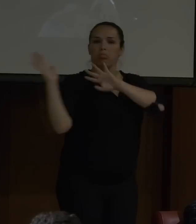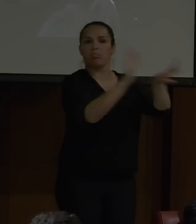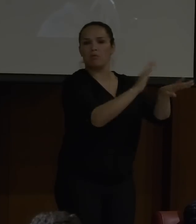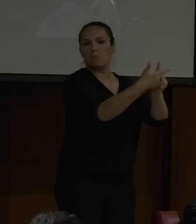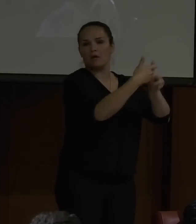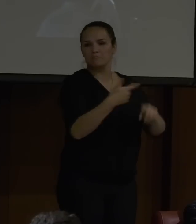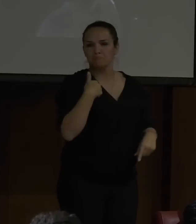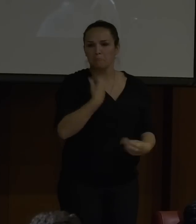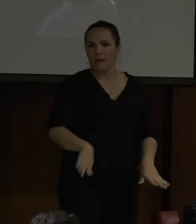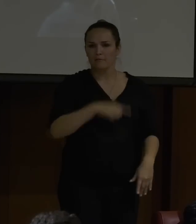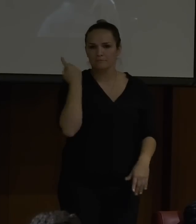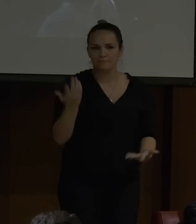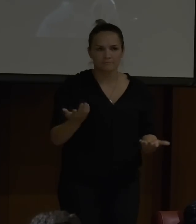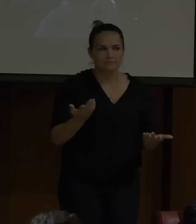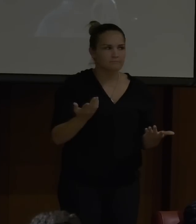que